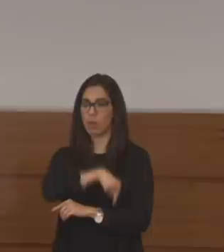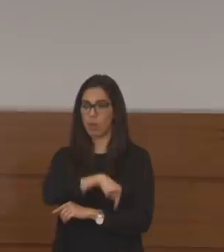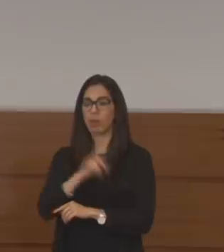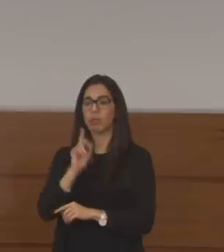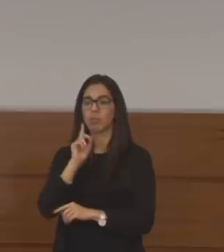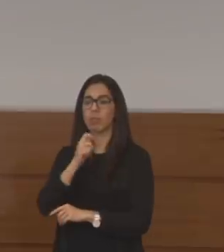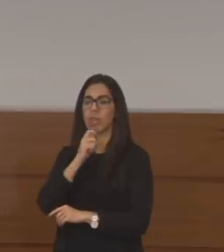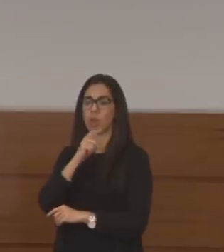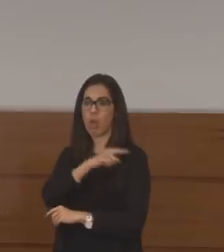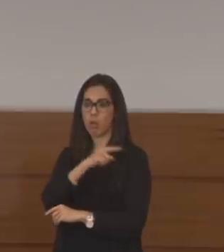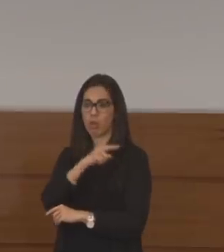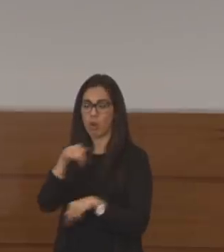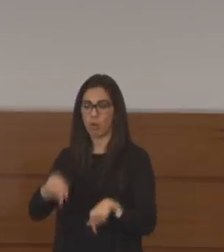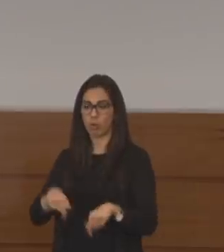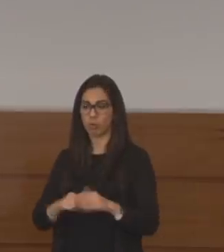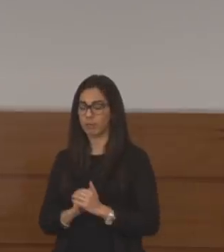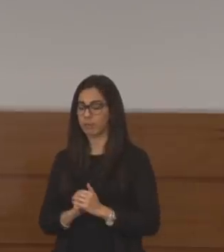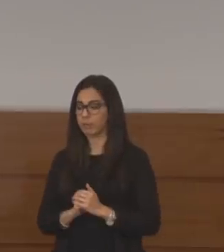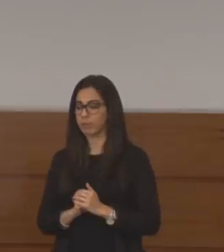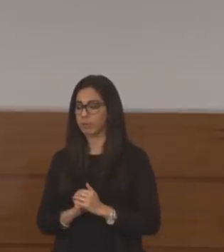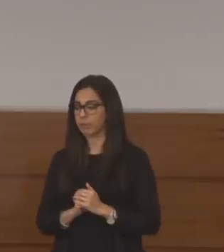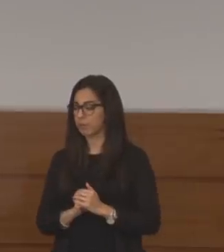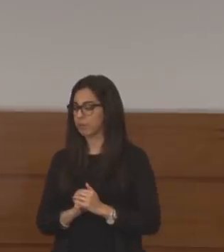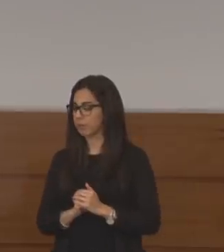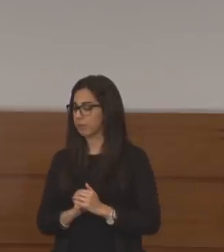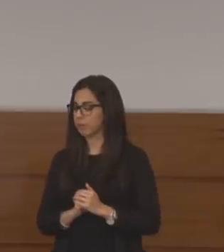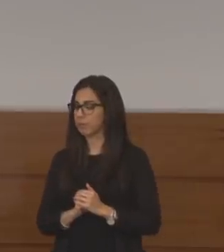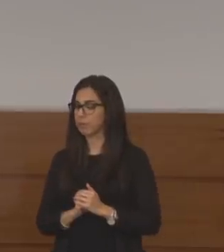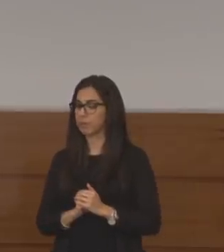da questo microfono oggi va bene